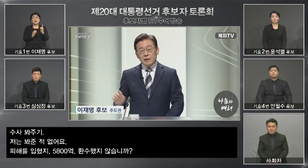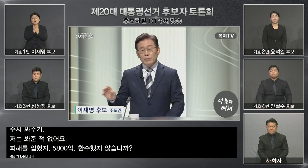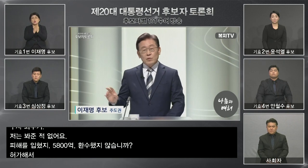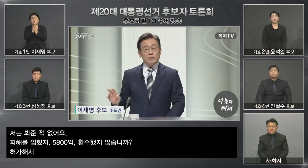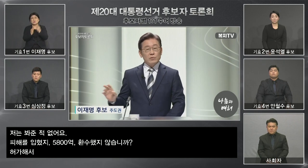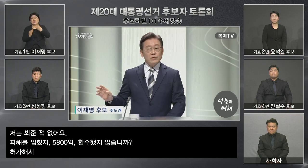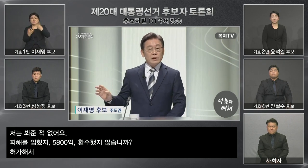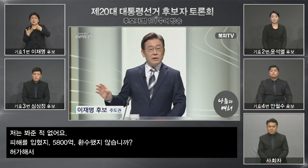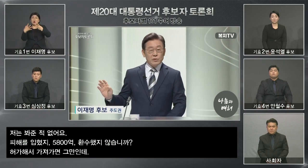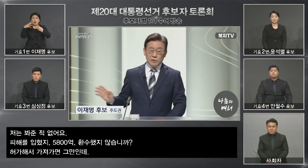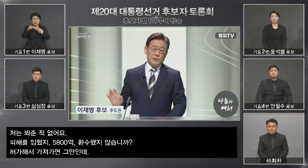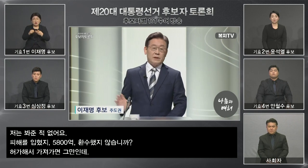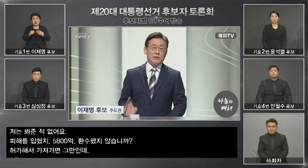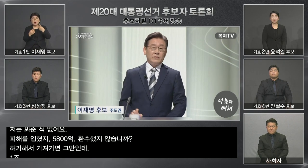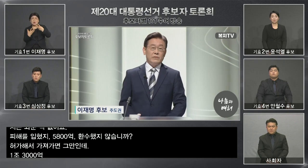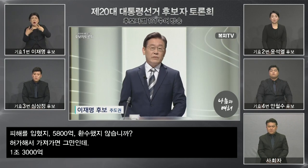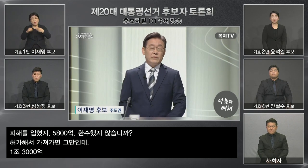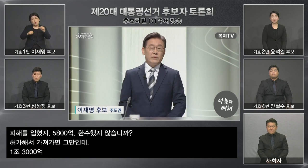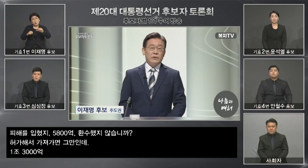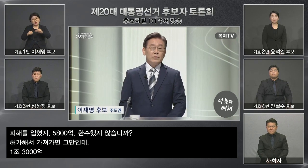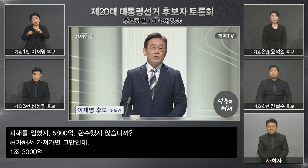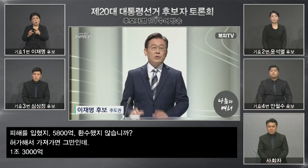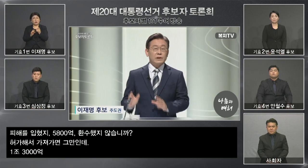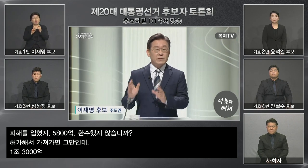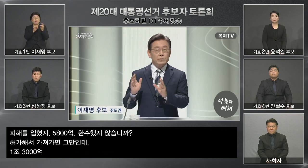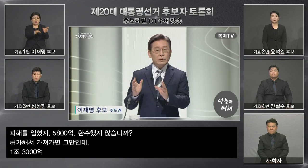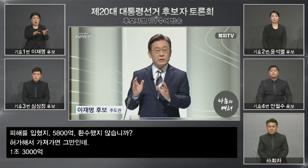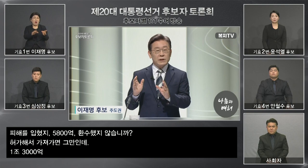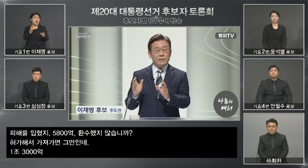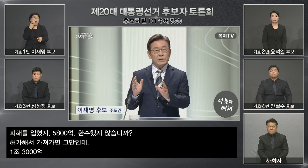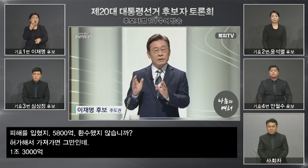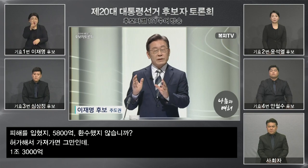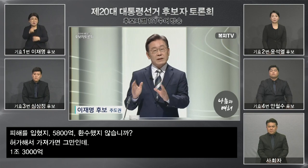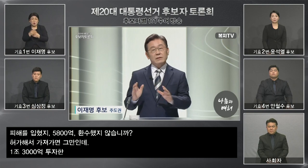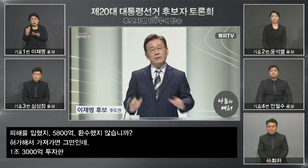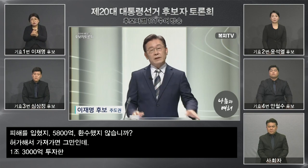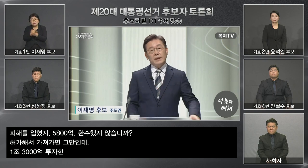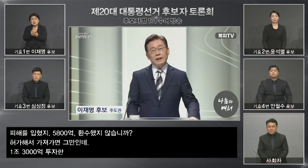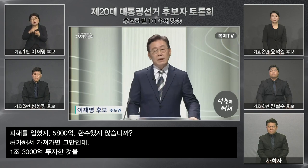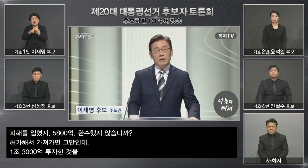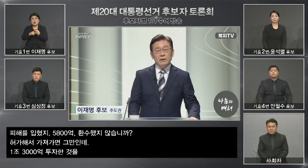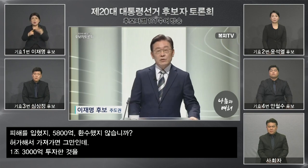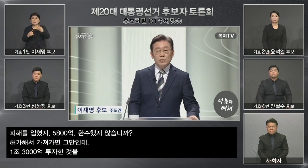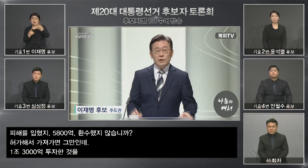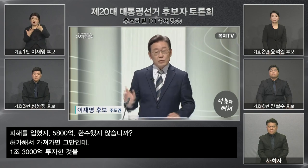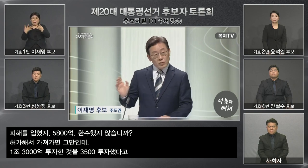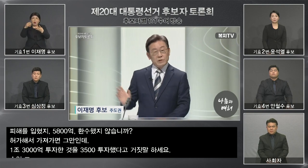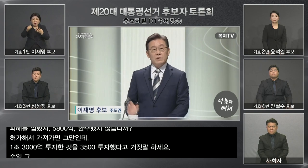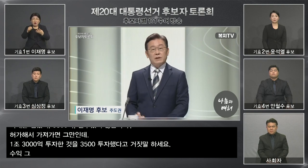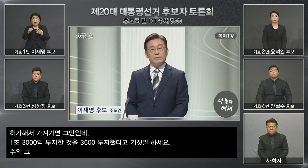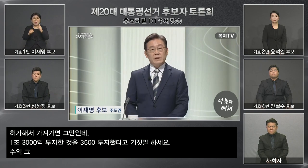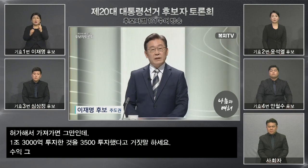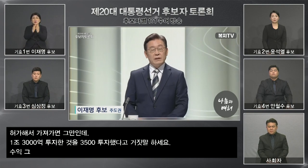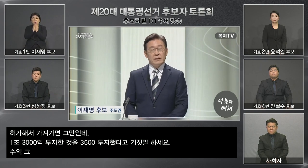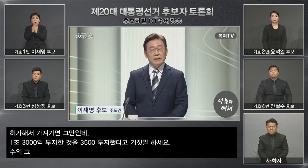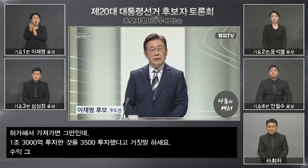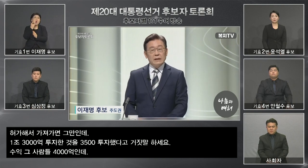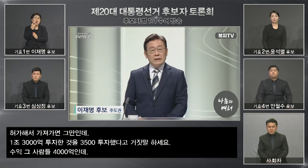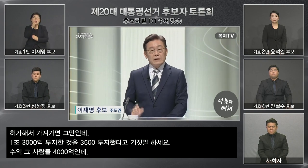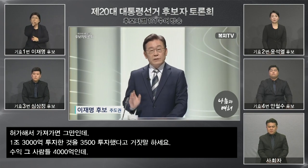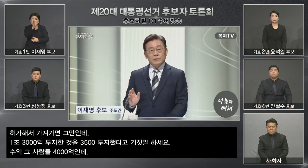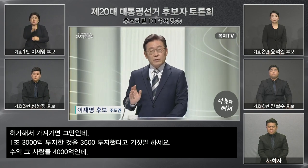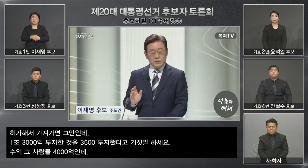투자한 거를 3억 5천 투자했다고 거짓말하세요. 수익, 그 사람들 4천억인데 1조 원이라고 또 거짓말하십니다.